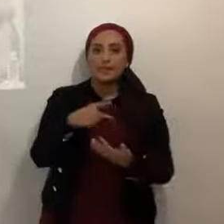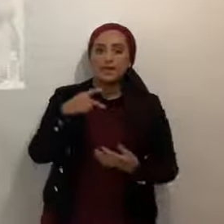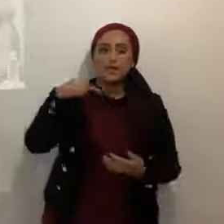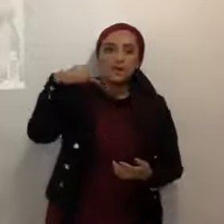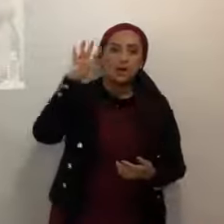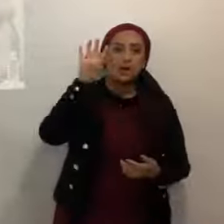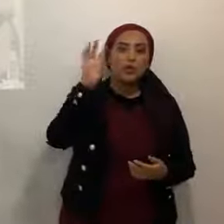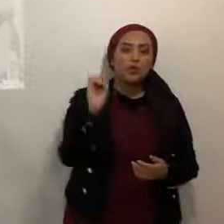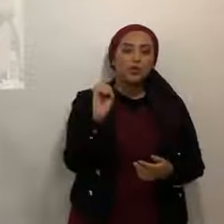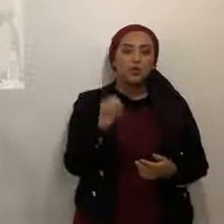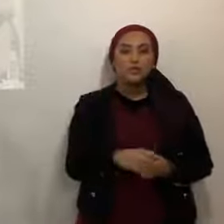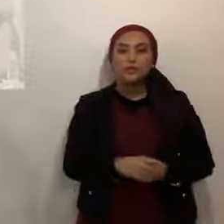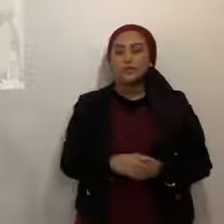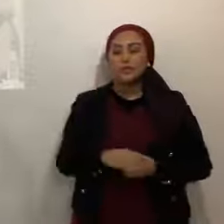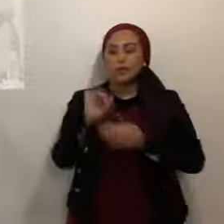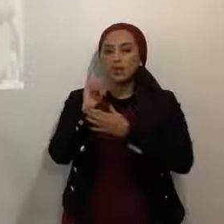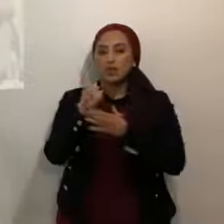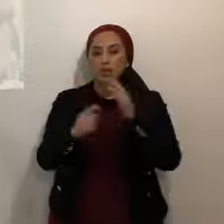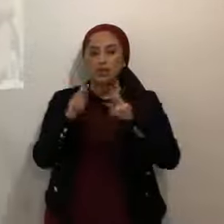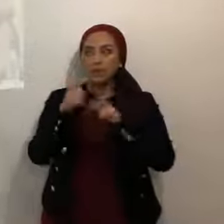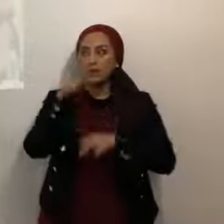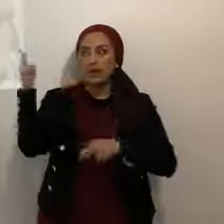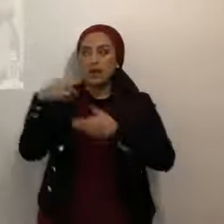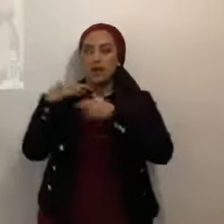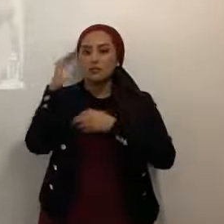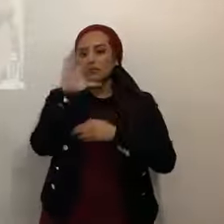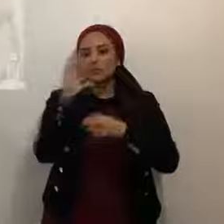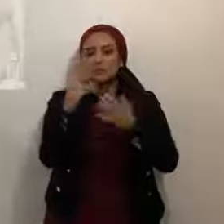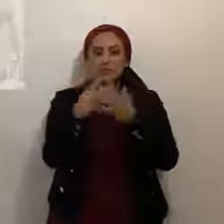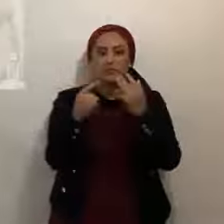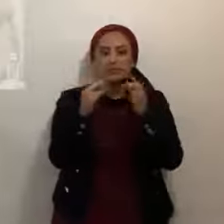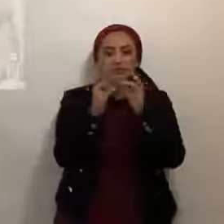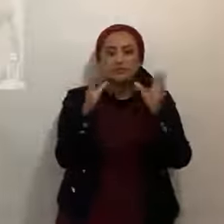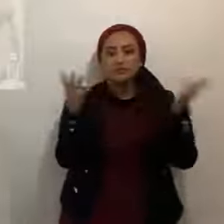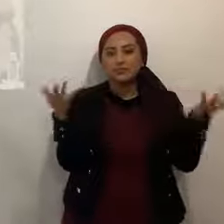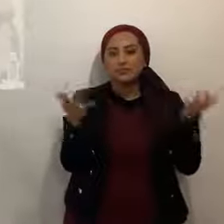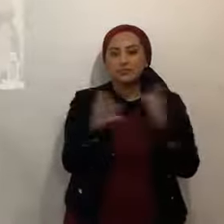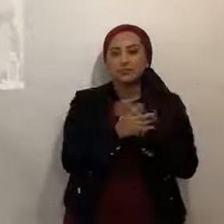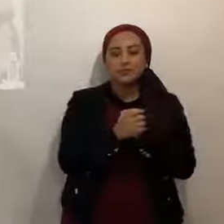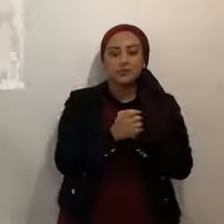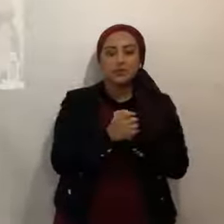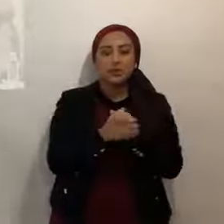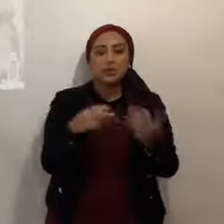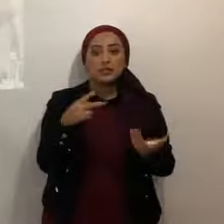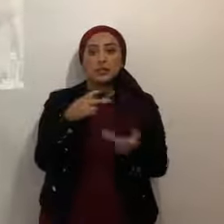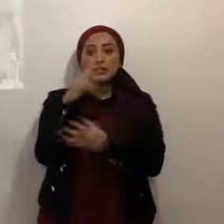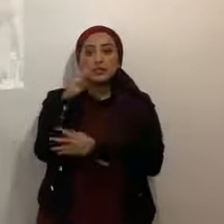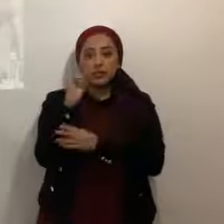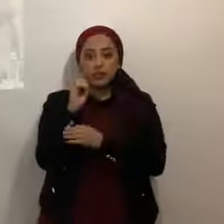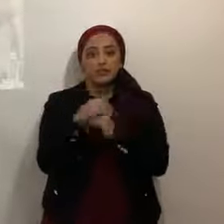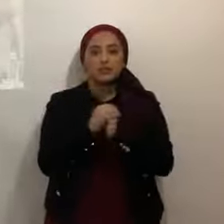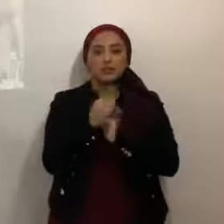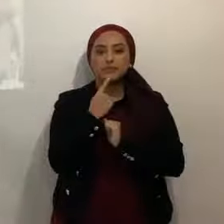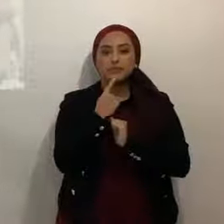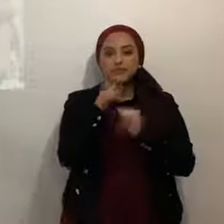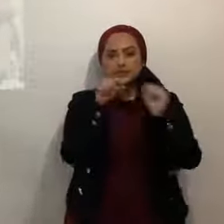Salmo 40. Eso es lo que busca la gente. Cosas que no son vanas, pues. Salmo 40. Tú le puedes poner ahí como